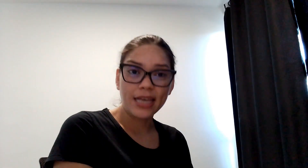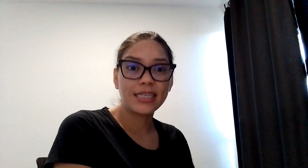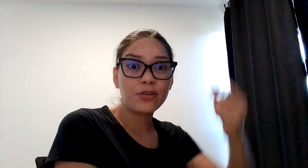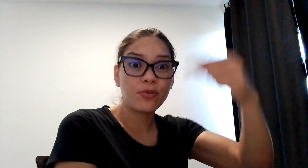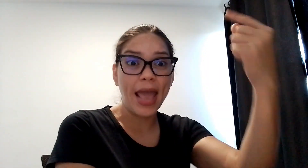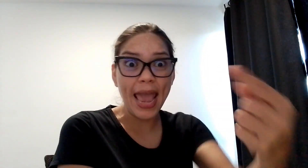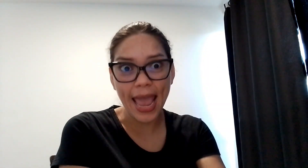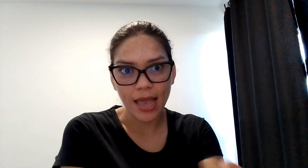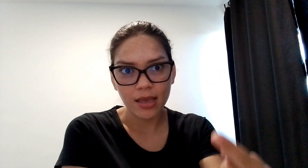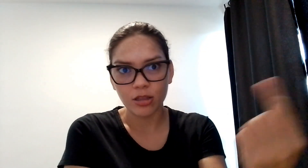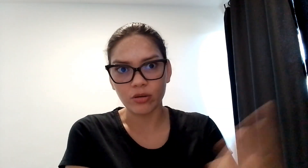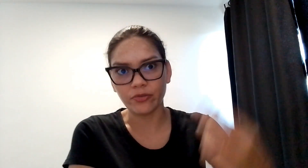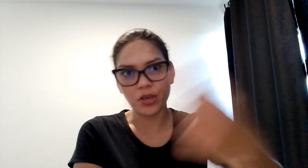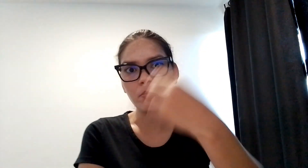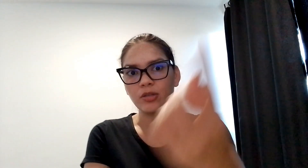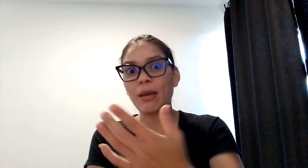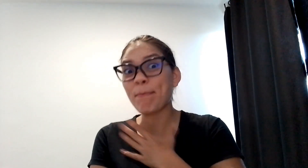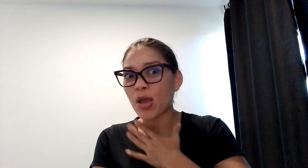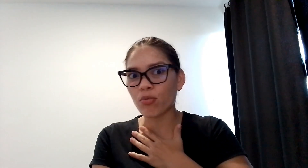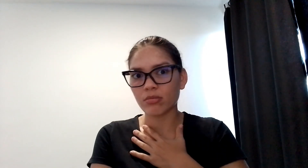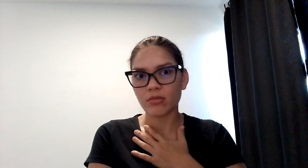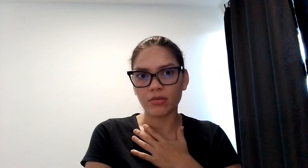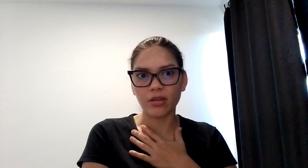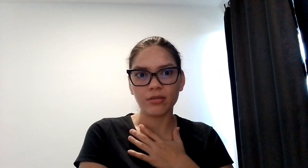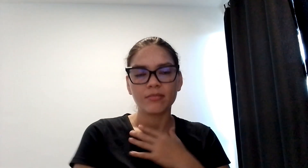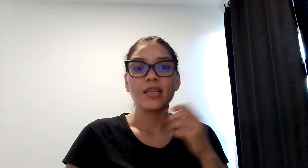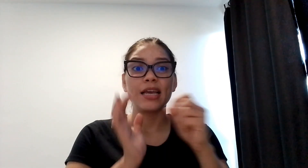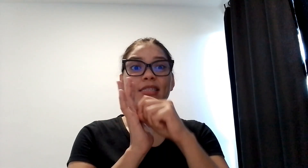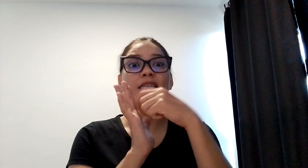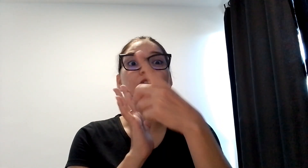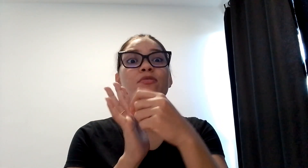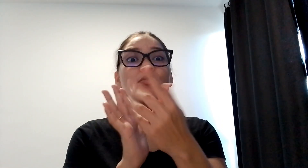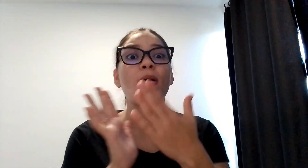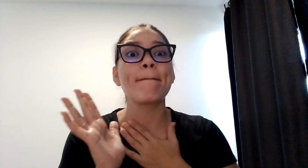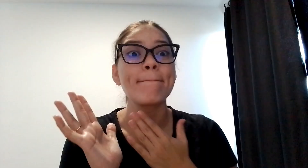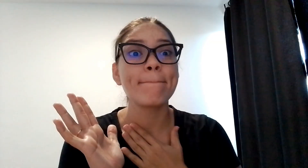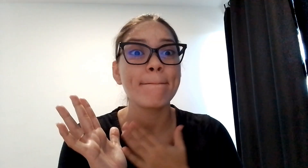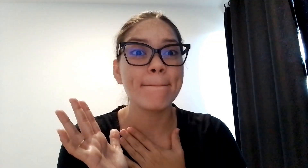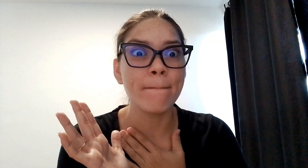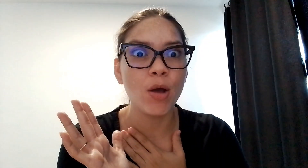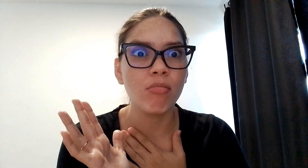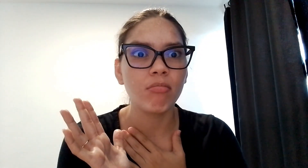livro estou afirmando, é meu. Não é? Esse livro, ó, meu.